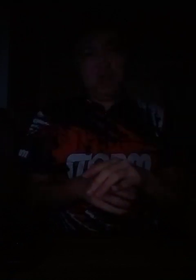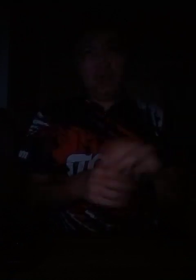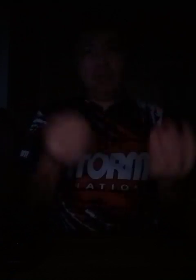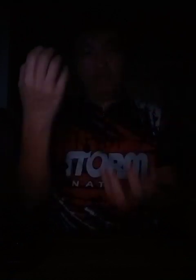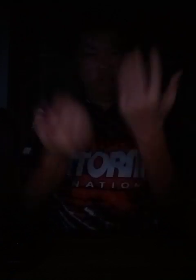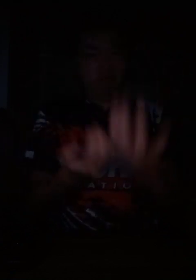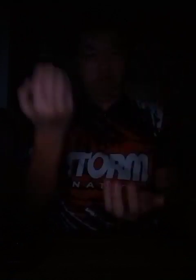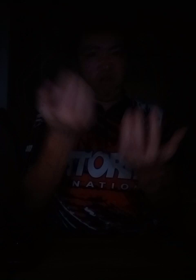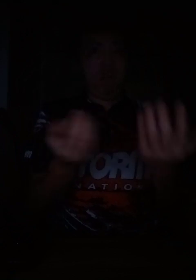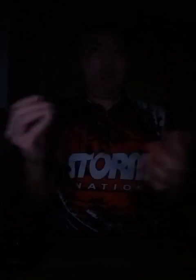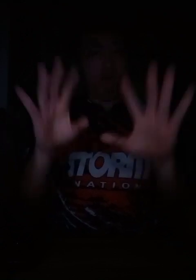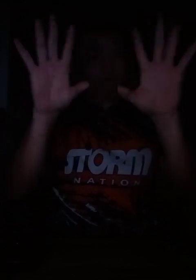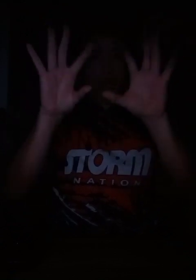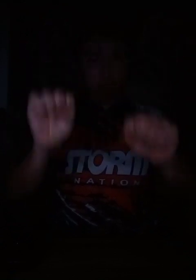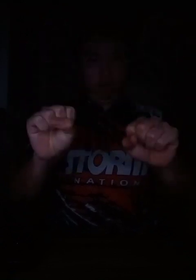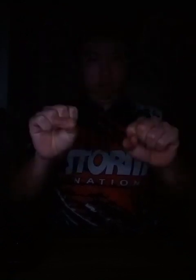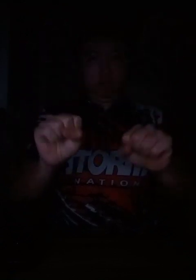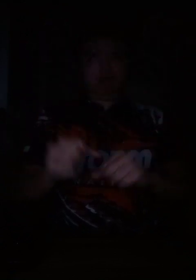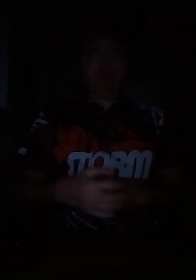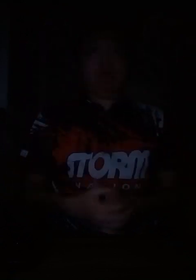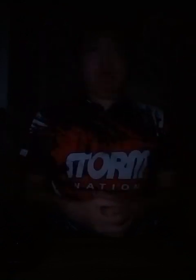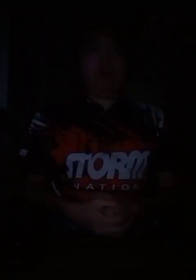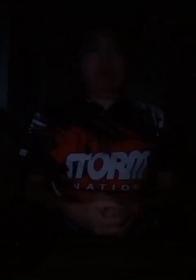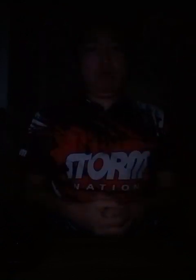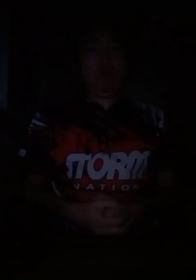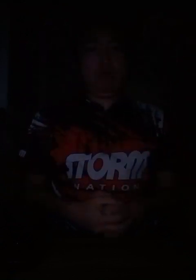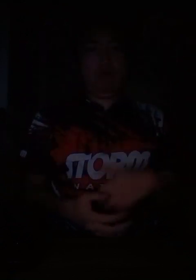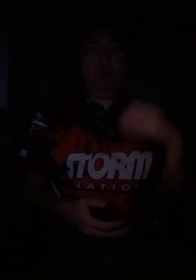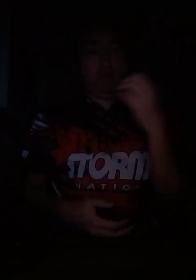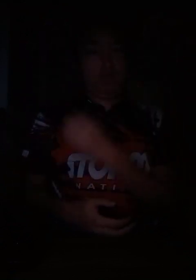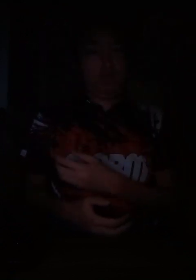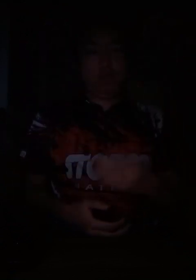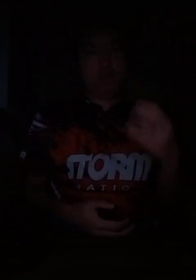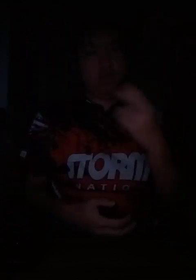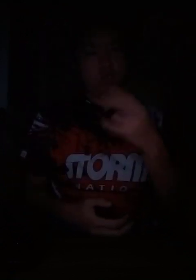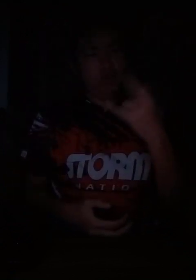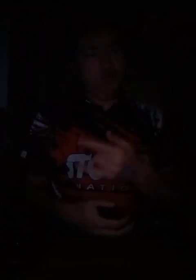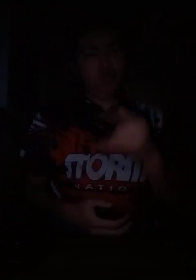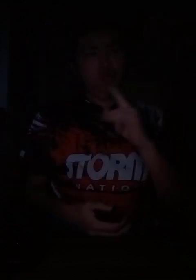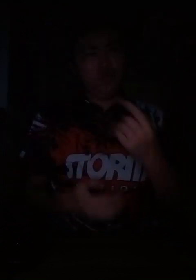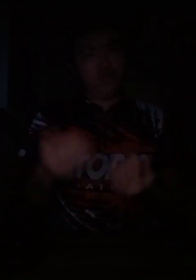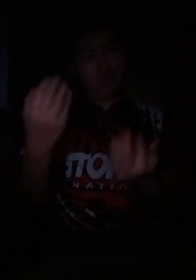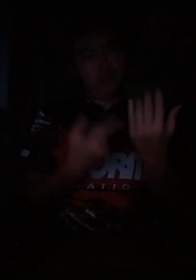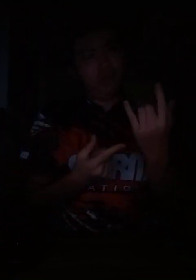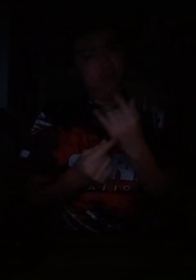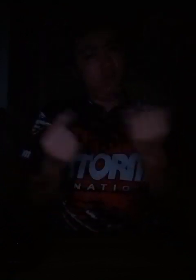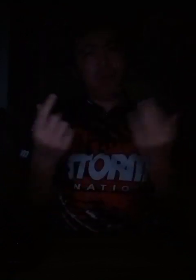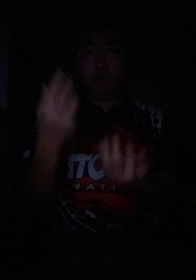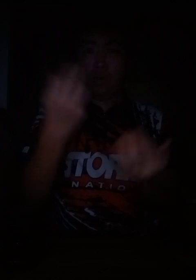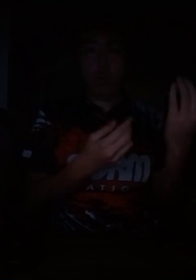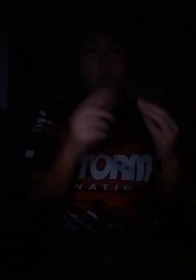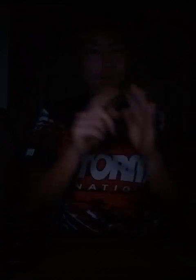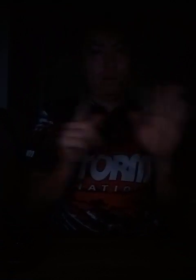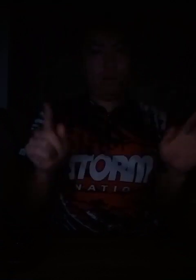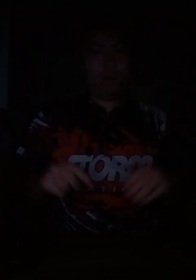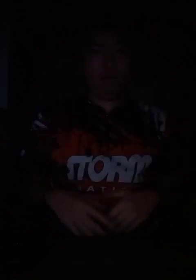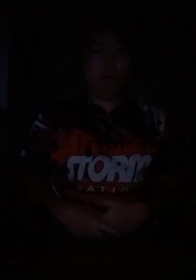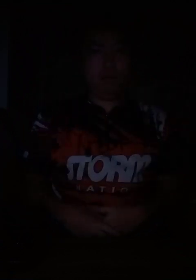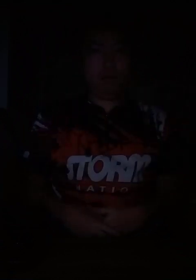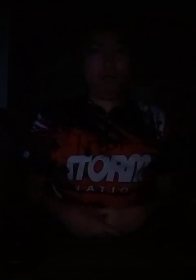나 5시간 만에 꺼졌습니다. 소방당국은 정확한 피해 규모와 화재 원인을 조사하고 있습니다. KBS